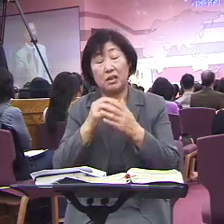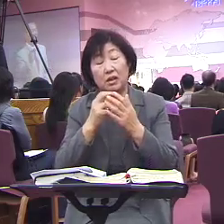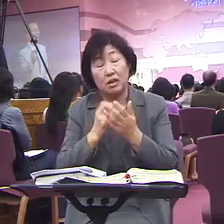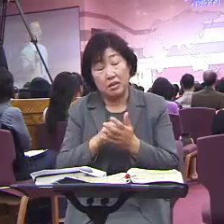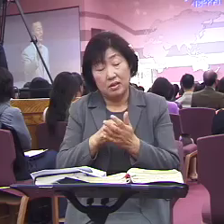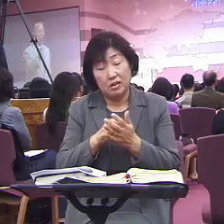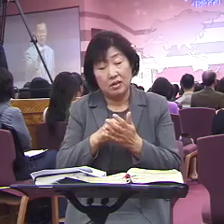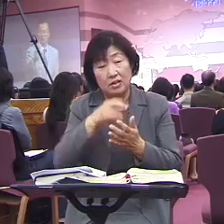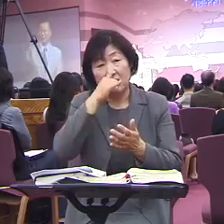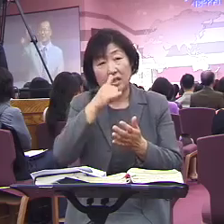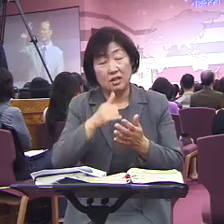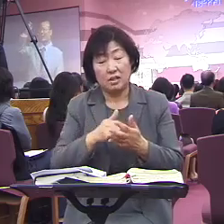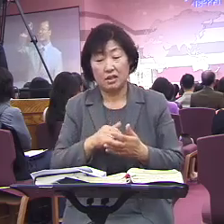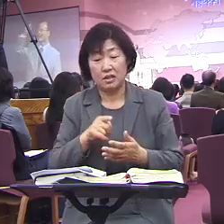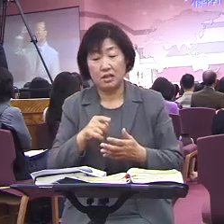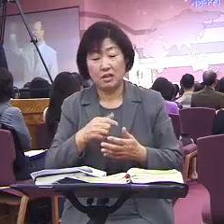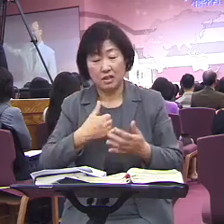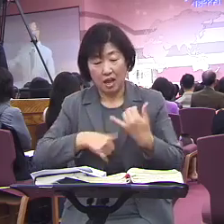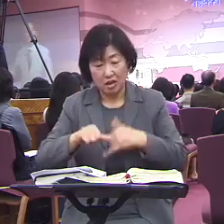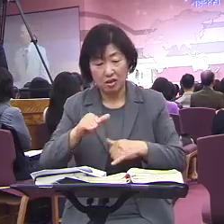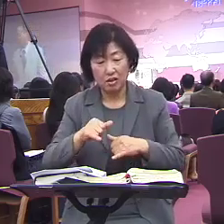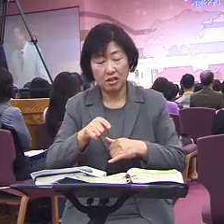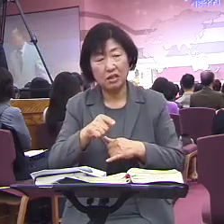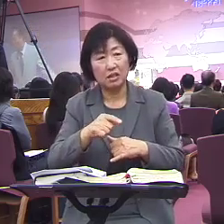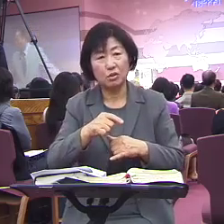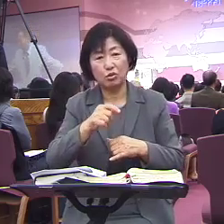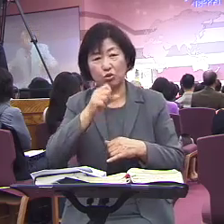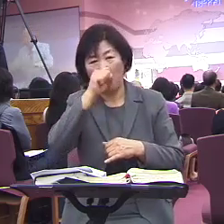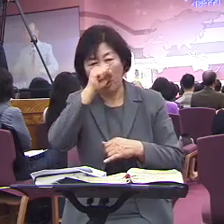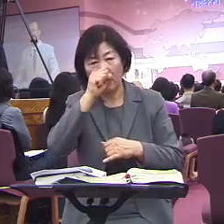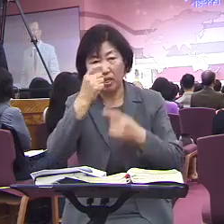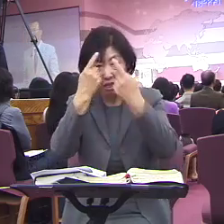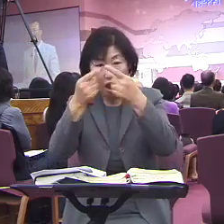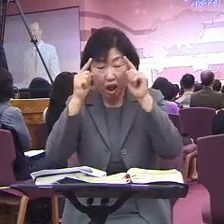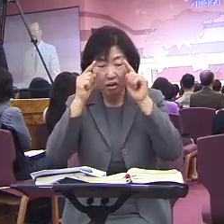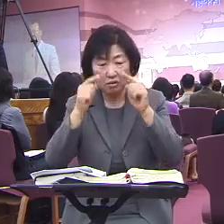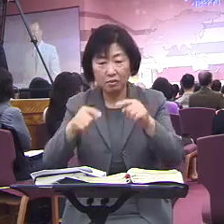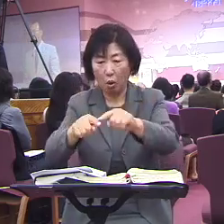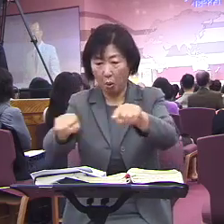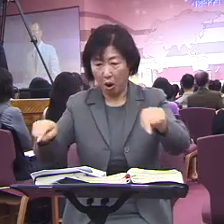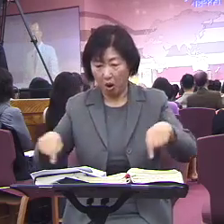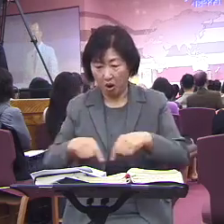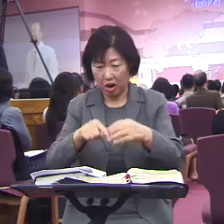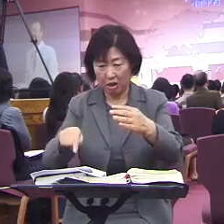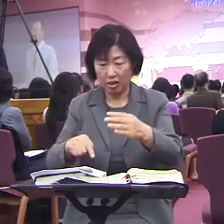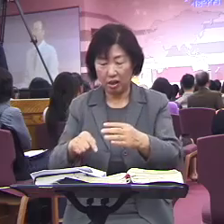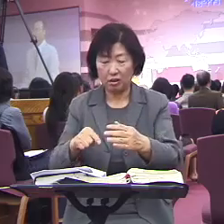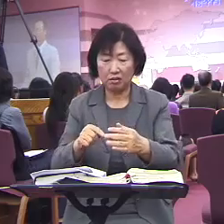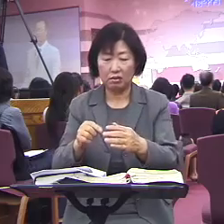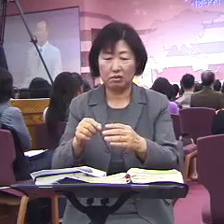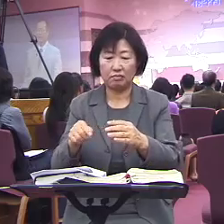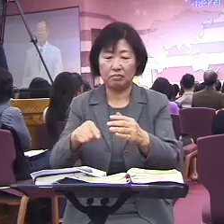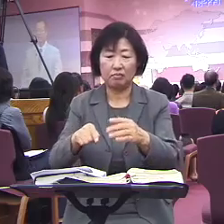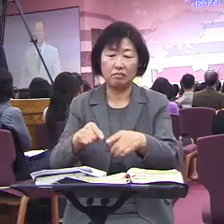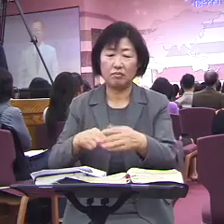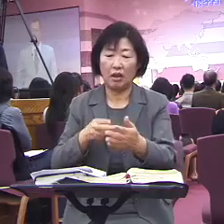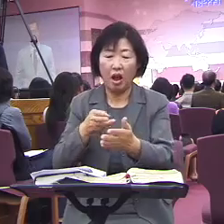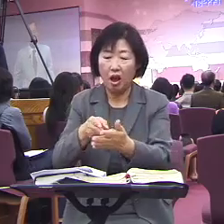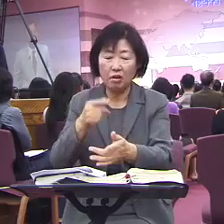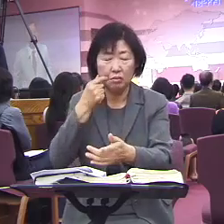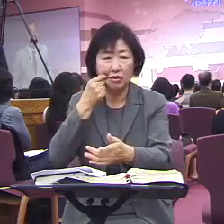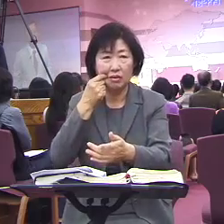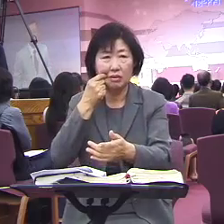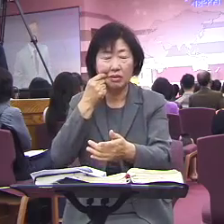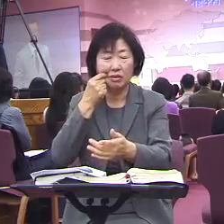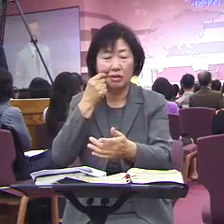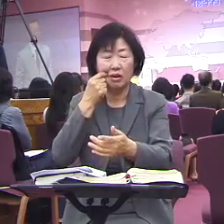내 자녀들은 적어도 이러한 대학 이상을 가야 돼 하면서 원을 딱 그려놓고 거기에 도달하지 못할 때 실패했구나 하면서 거기에